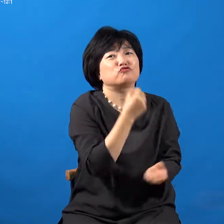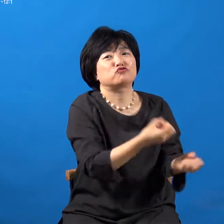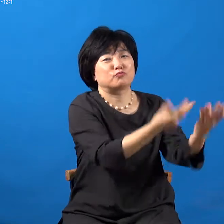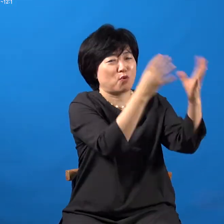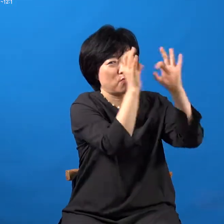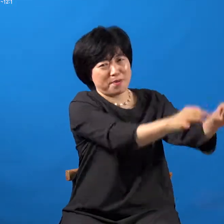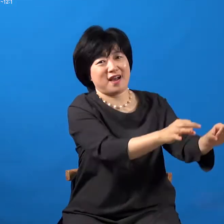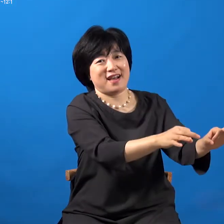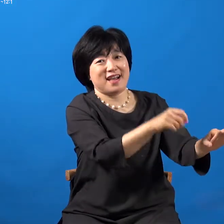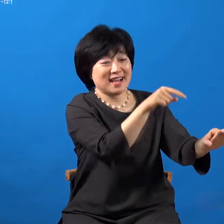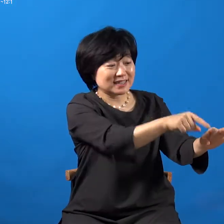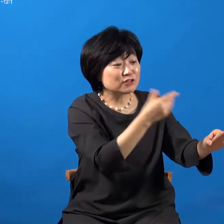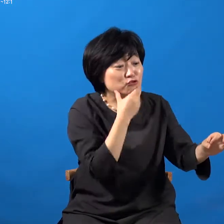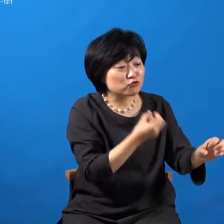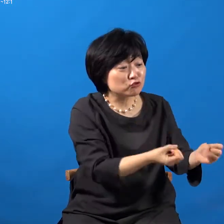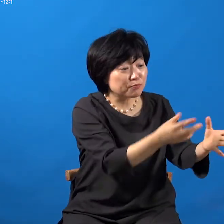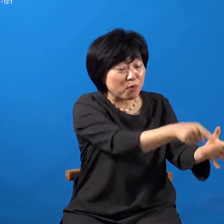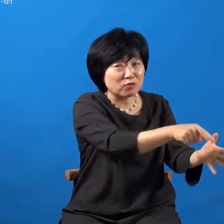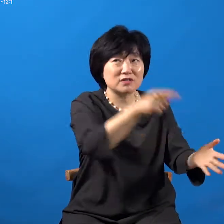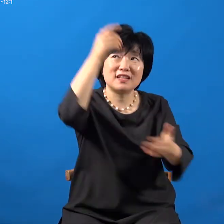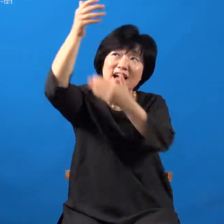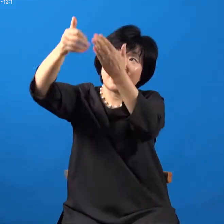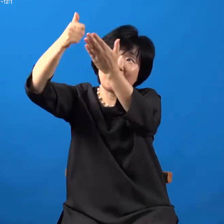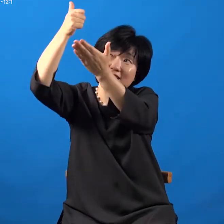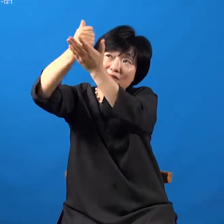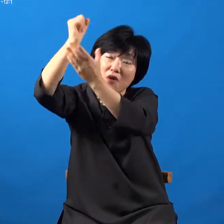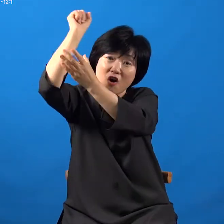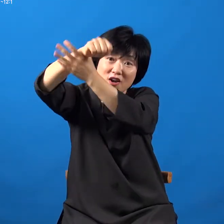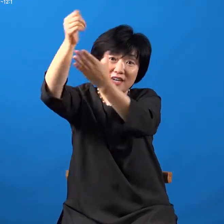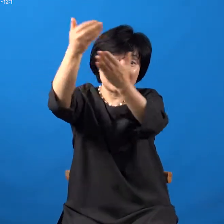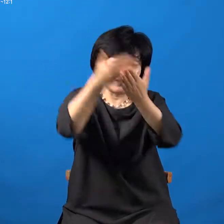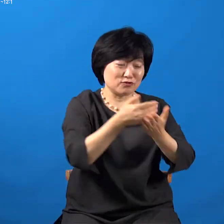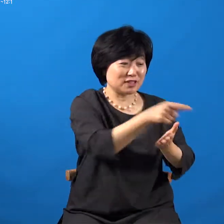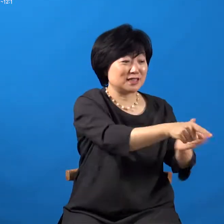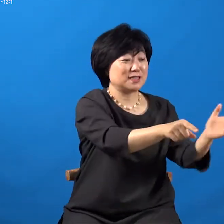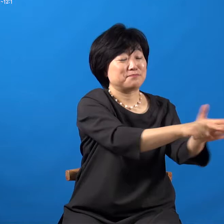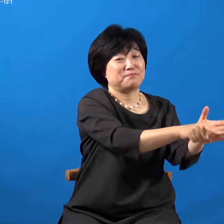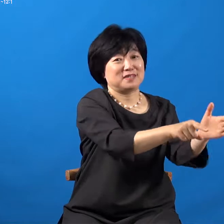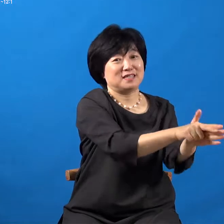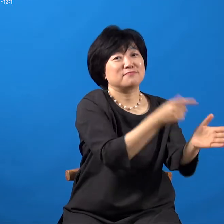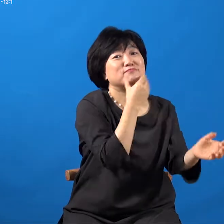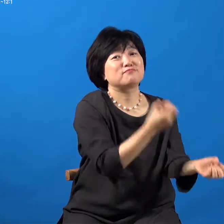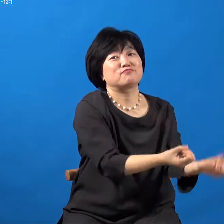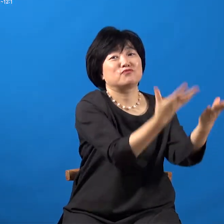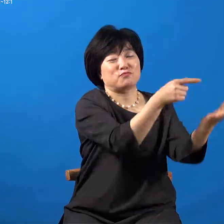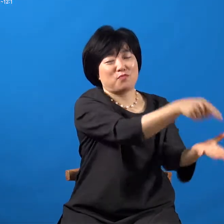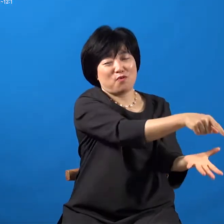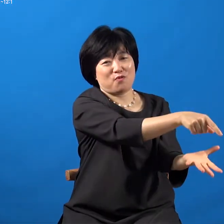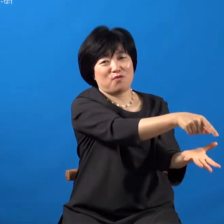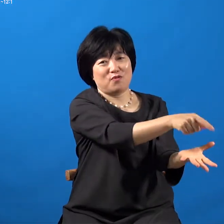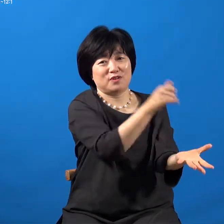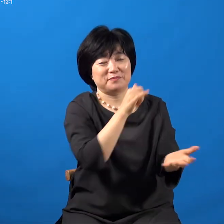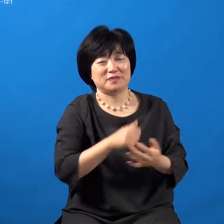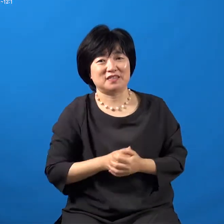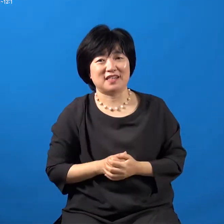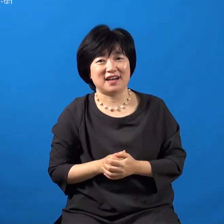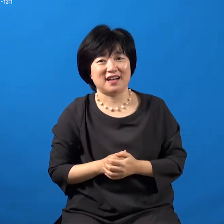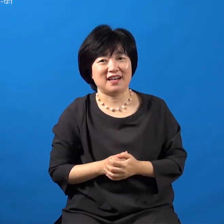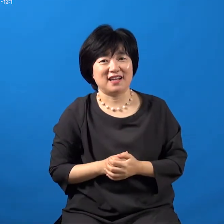인생에 하나님의 축복의 삶을 향한 믿음의 여정을 말씀하고 계심을